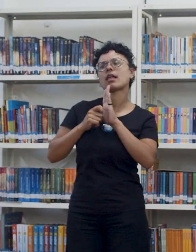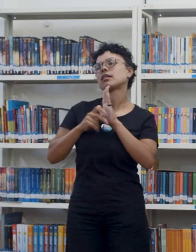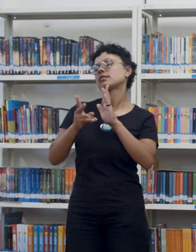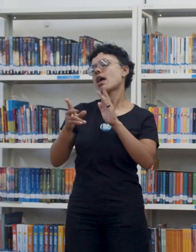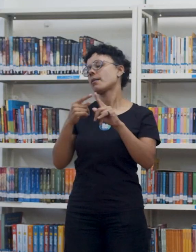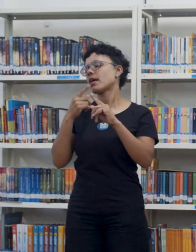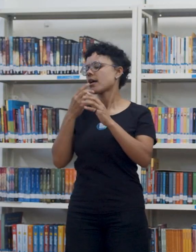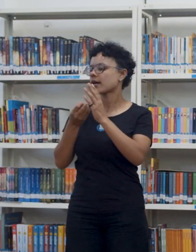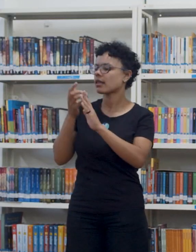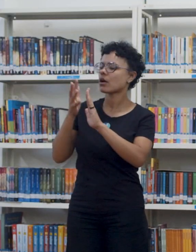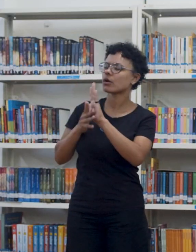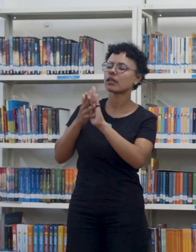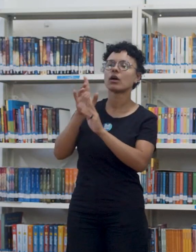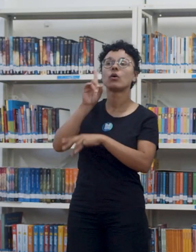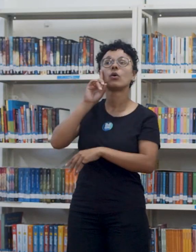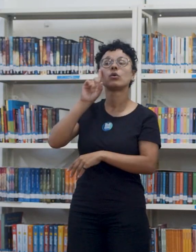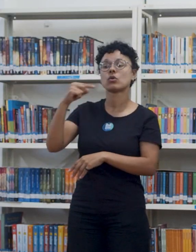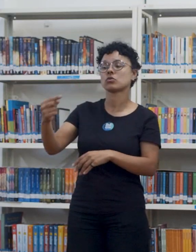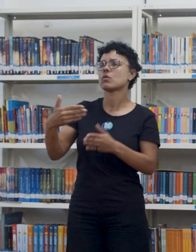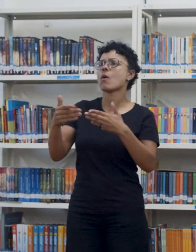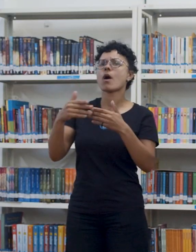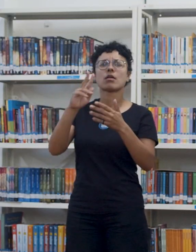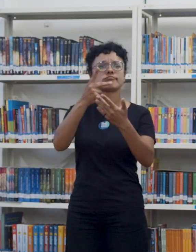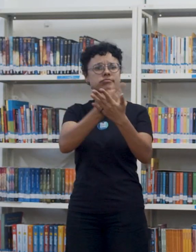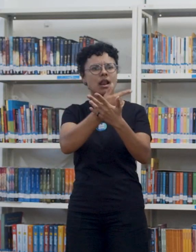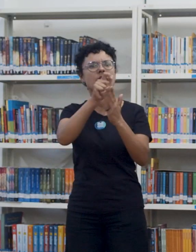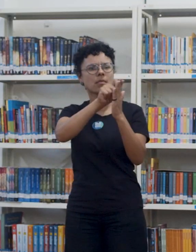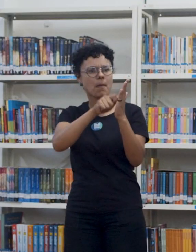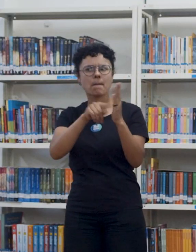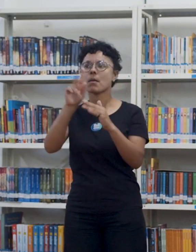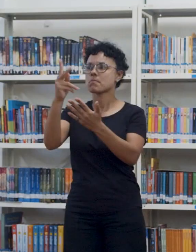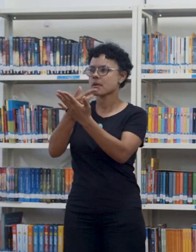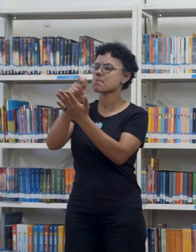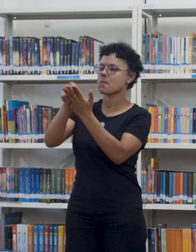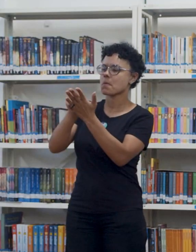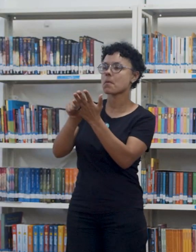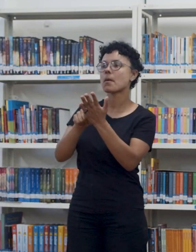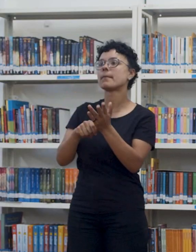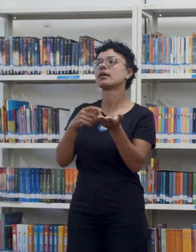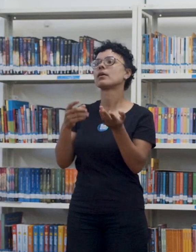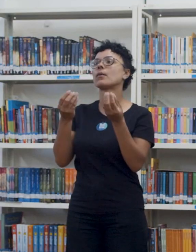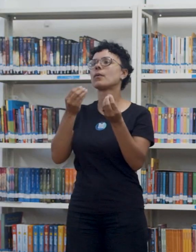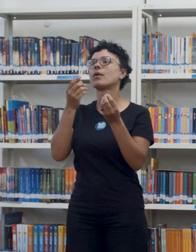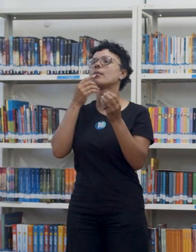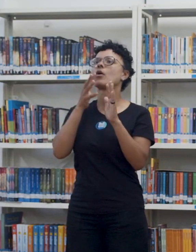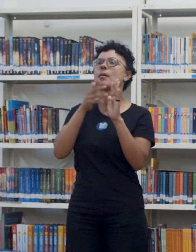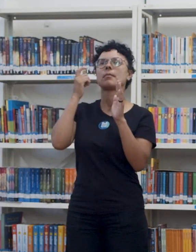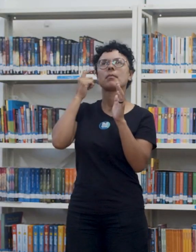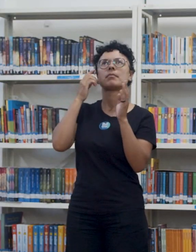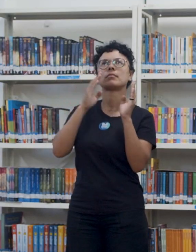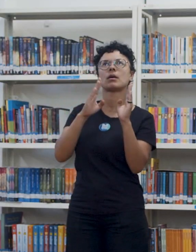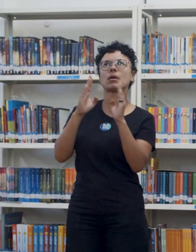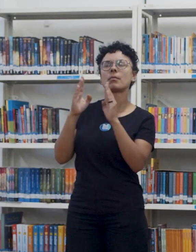criando esses roteiros diários para tudo na vida de vocês. O caminho que vocês vão fazer, roteiriza